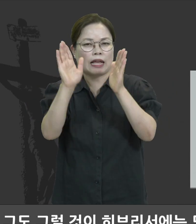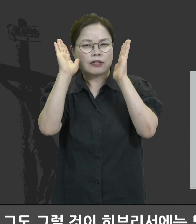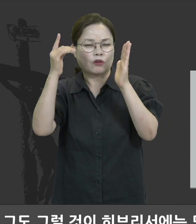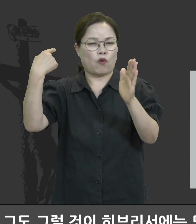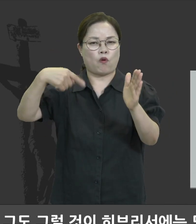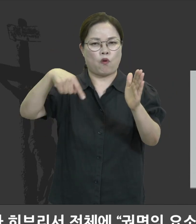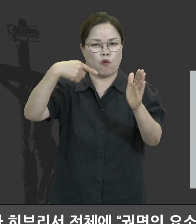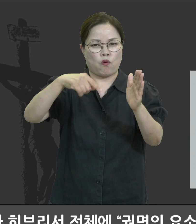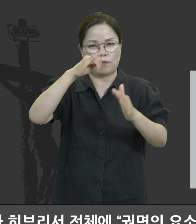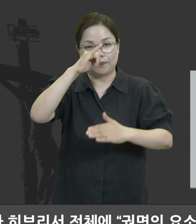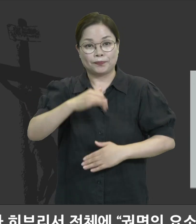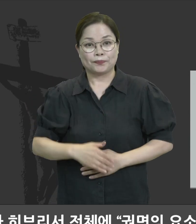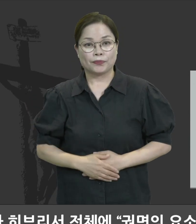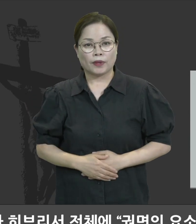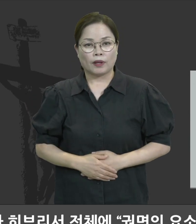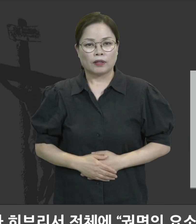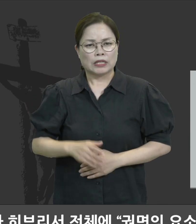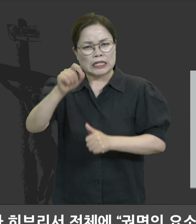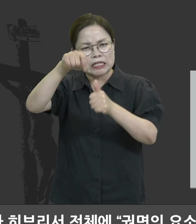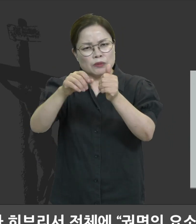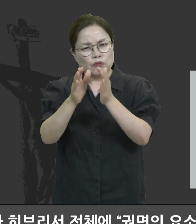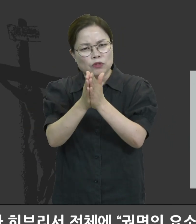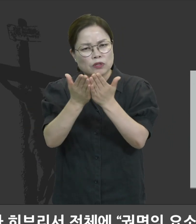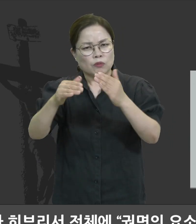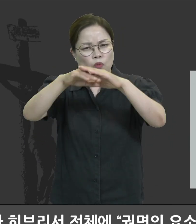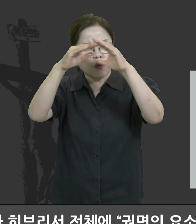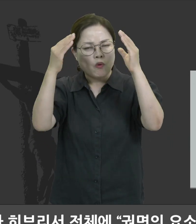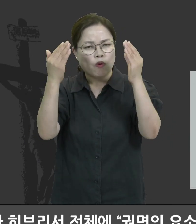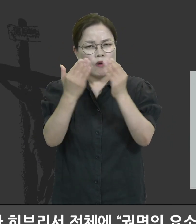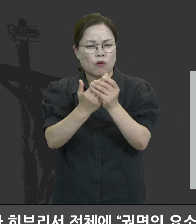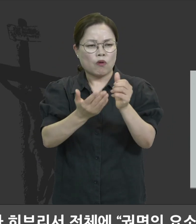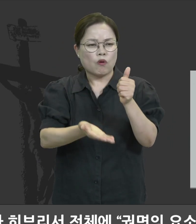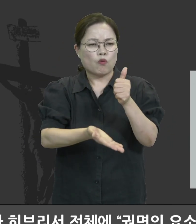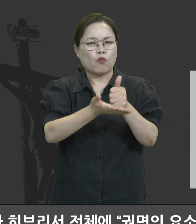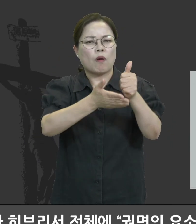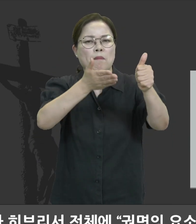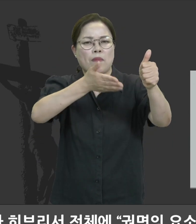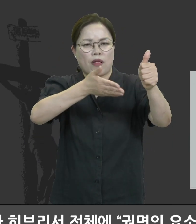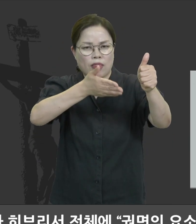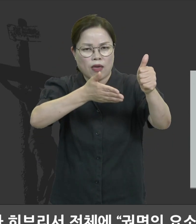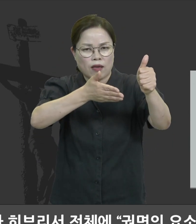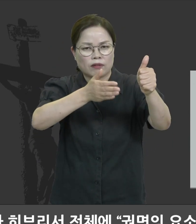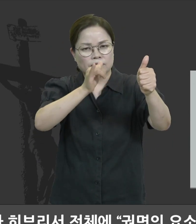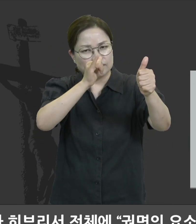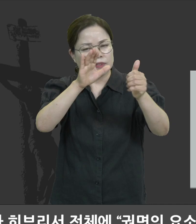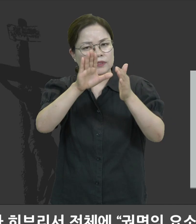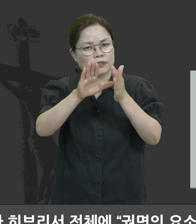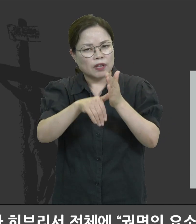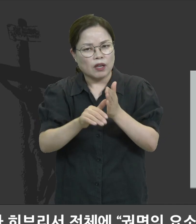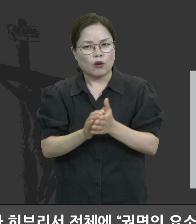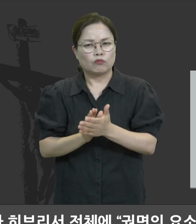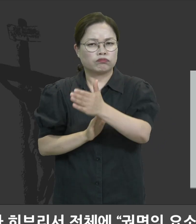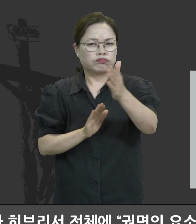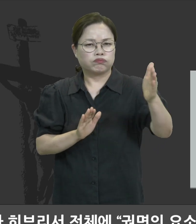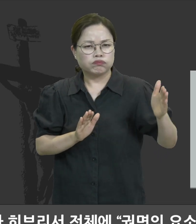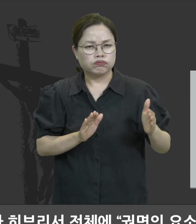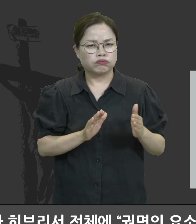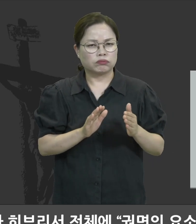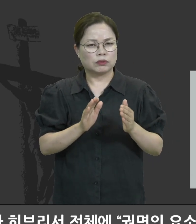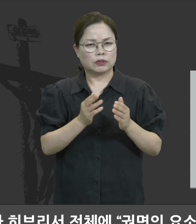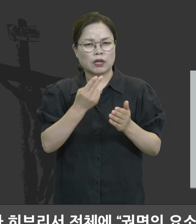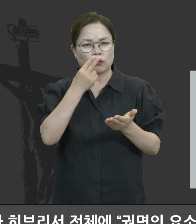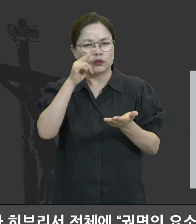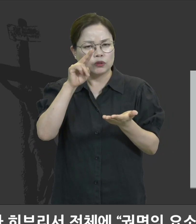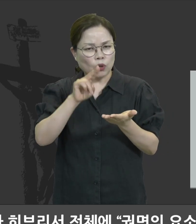있습니다. 그러나 히브리서 전체에 권면의 요소가 있다는 사실을 이해할 때 우리는 이